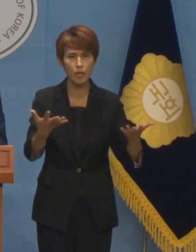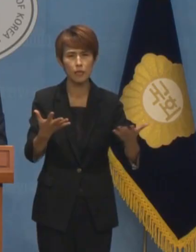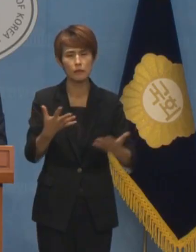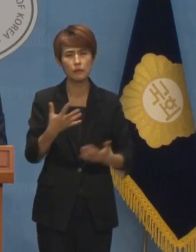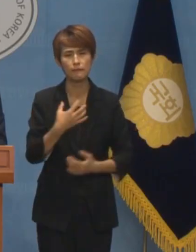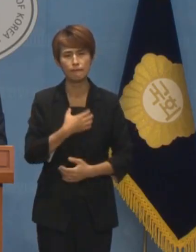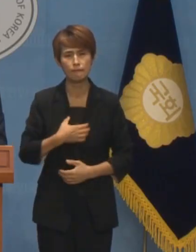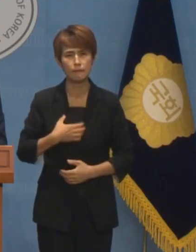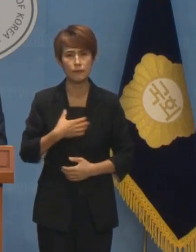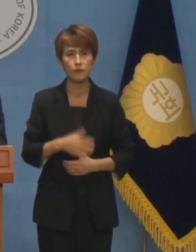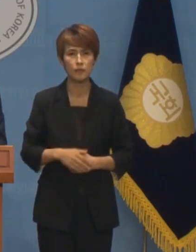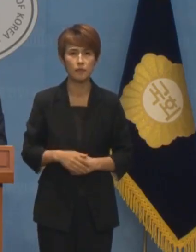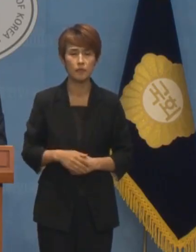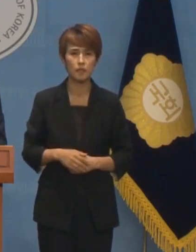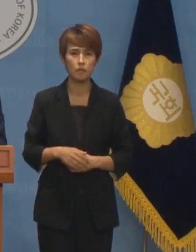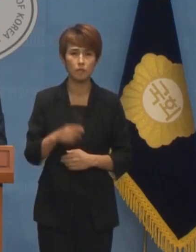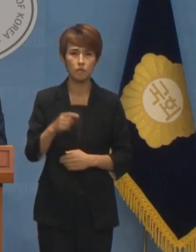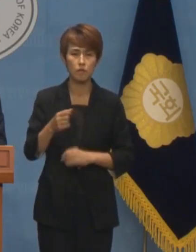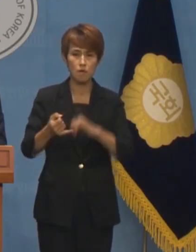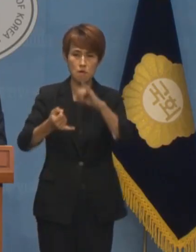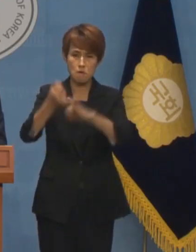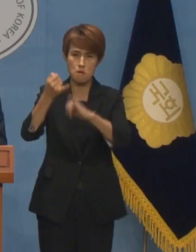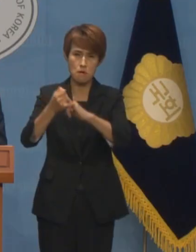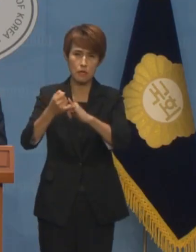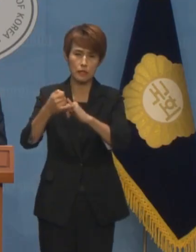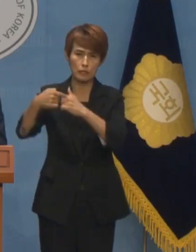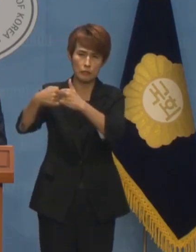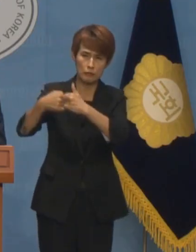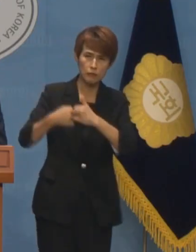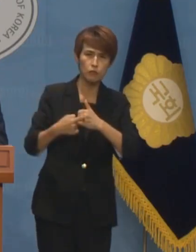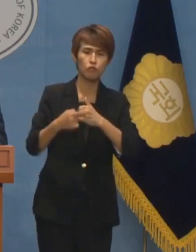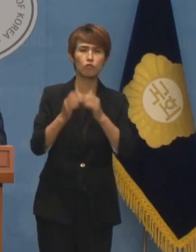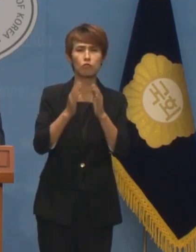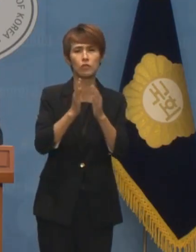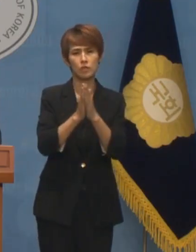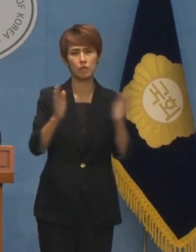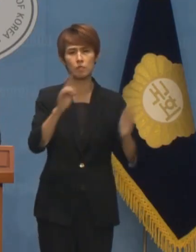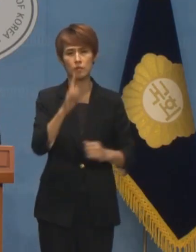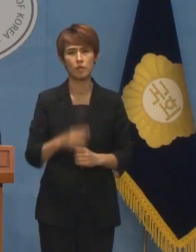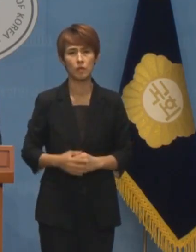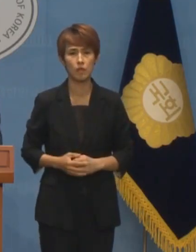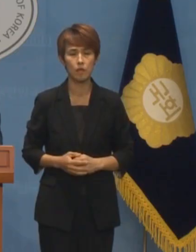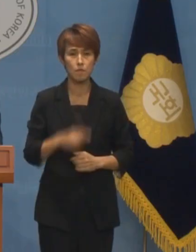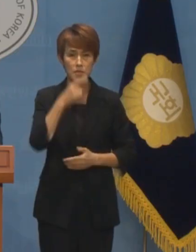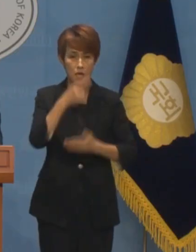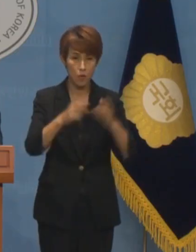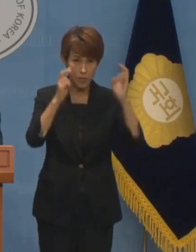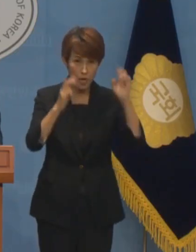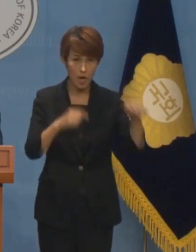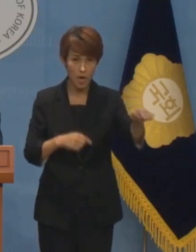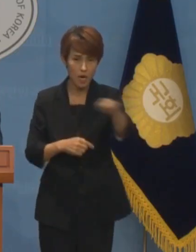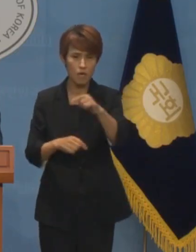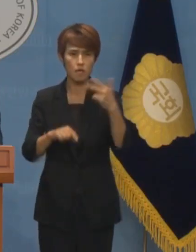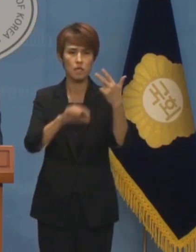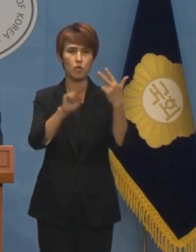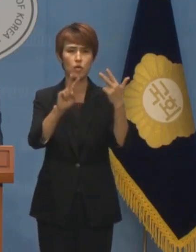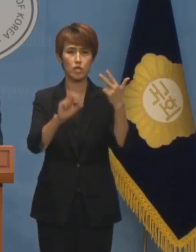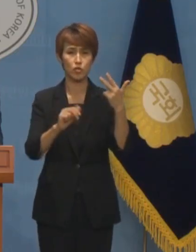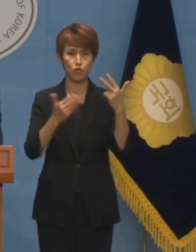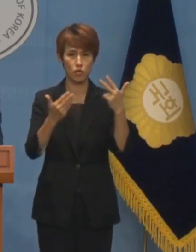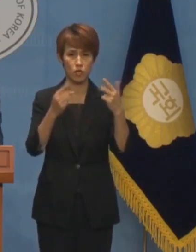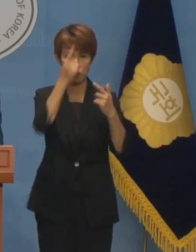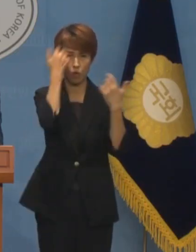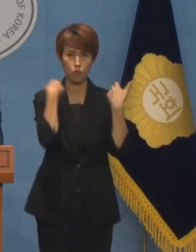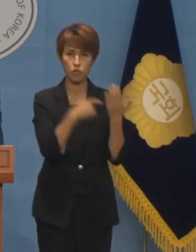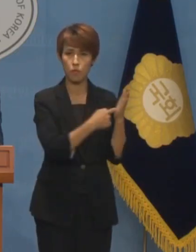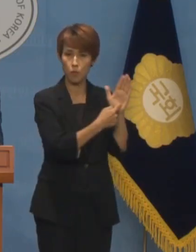연체 추심이 들어오고 있다는 증언도 있었습니다. 참석한 피해업체 대표들은 지난 7월 29일 정부가 발표한